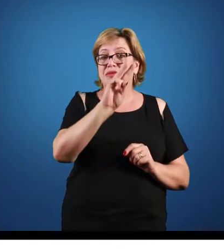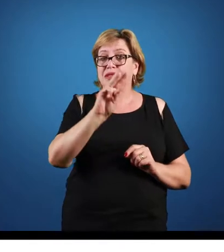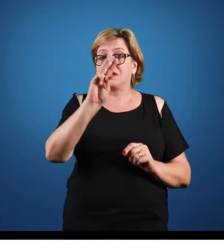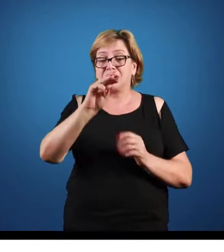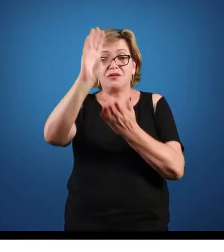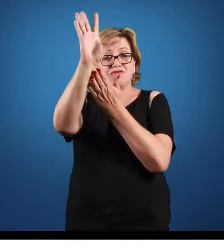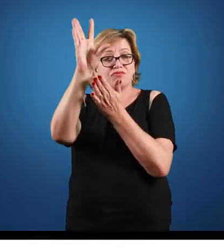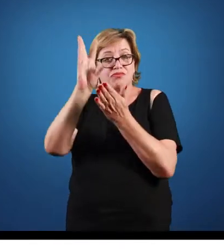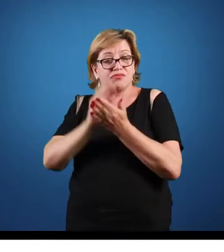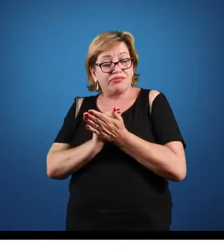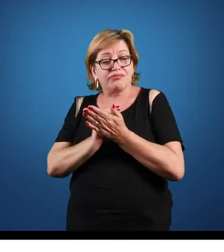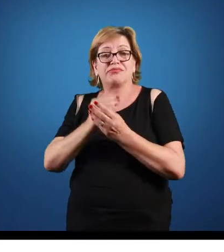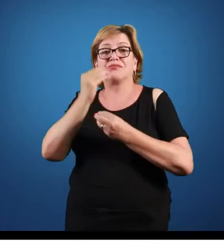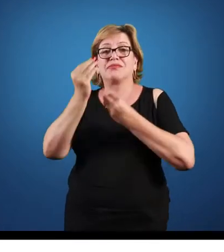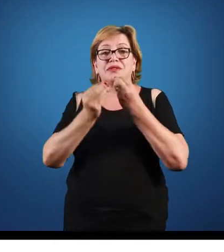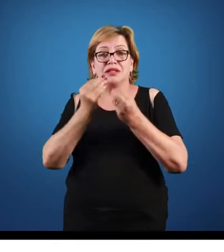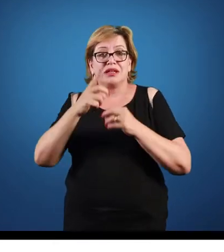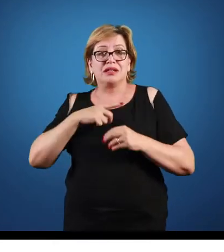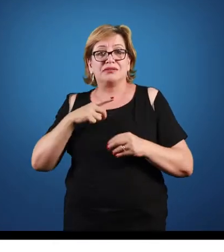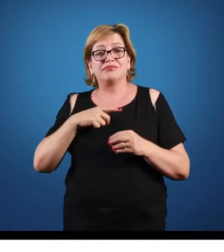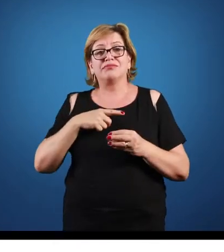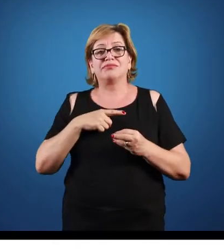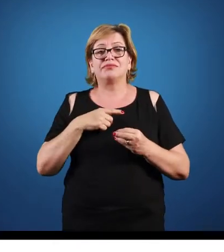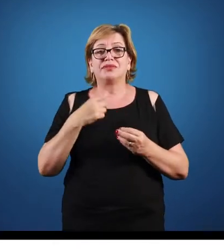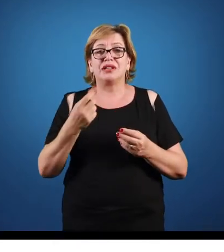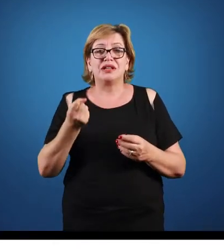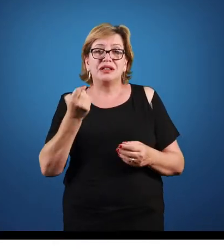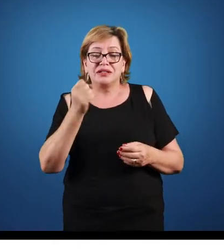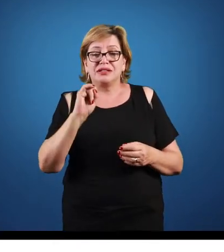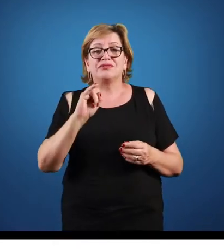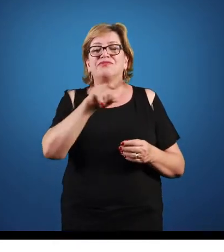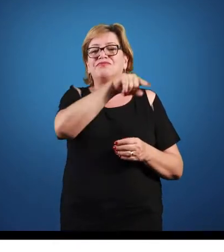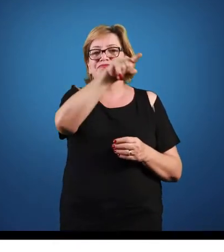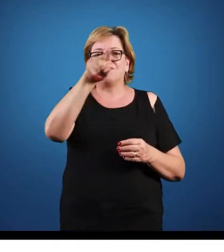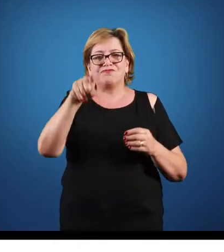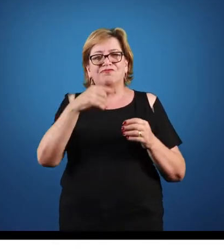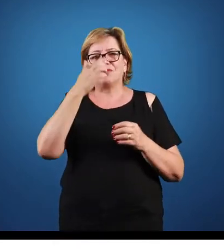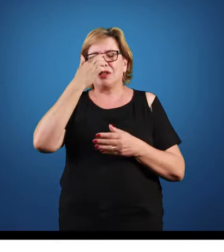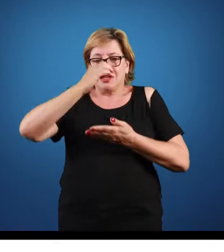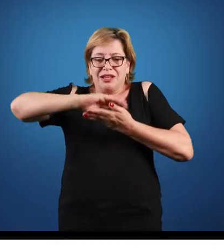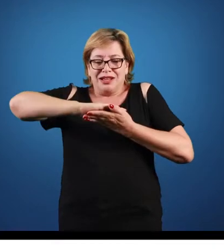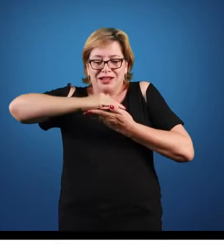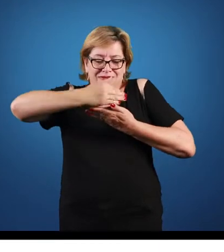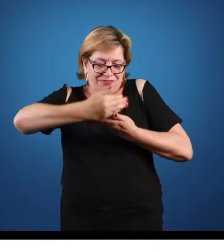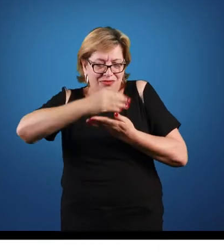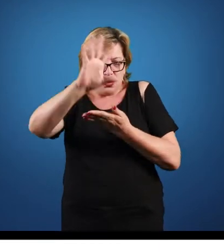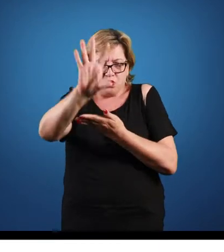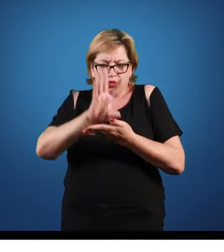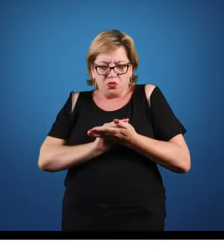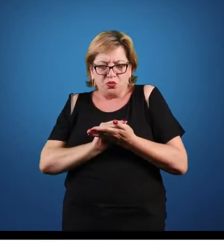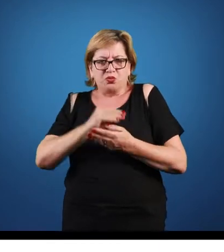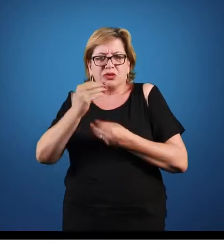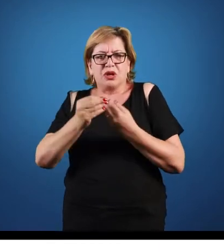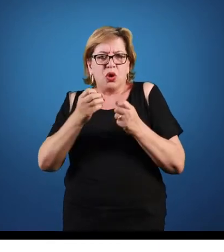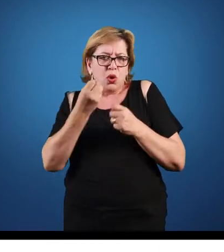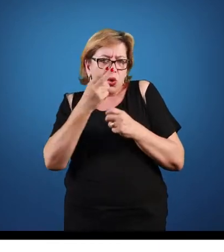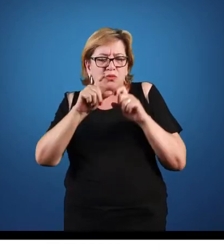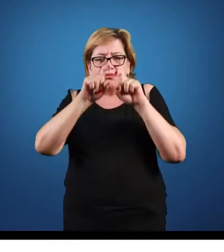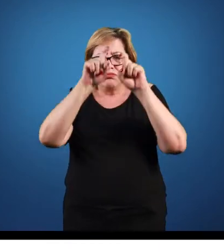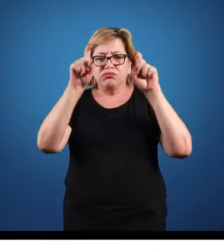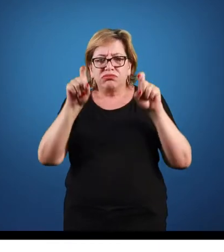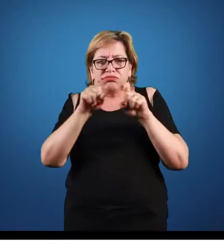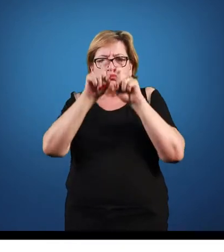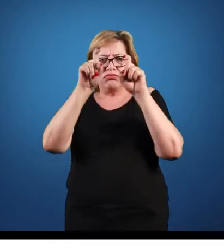você encontra em vários endereços em vários sites se você tiver interesse na tiver um laptop você pode instalar no computador pc